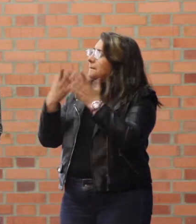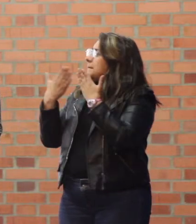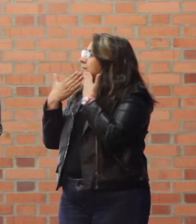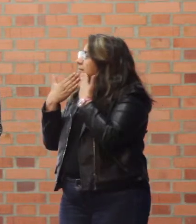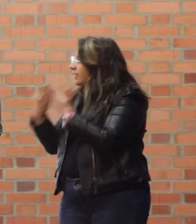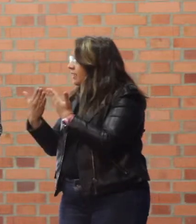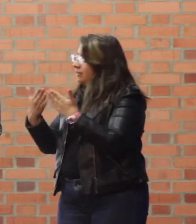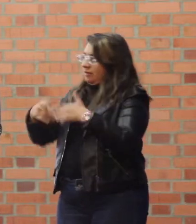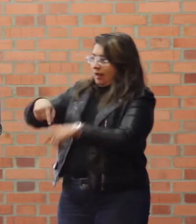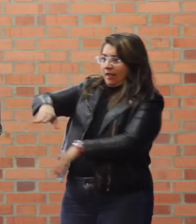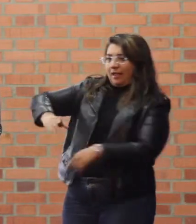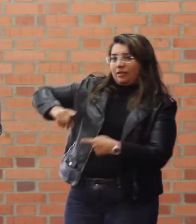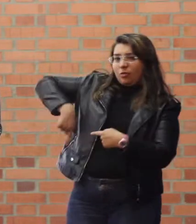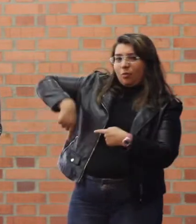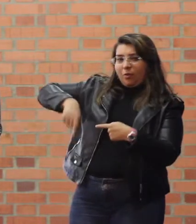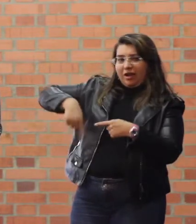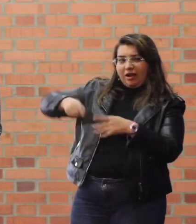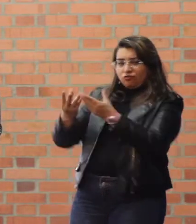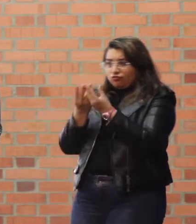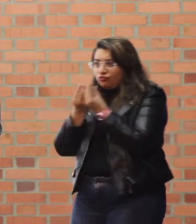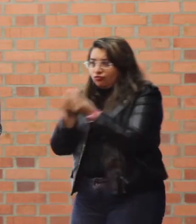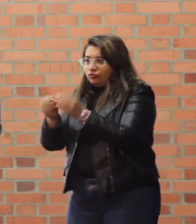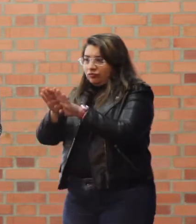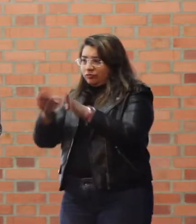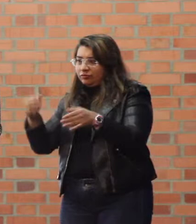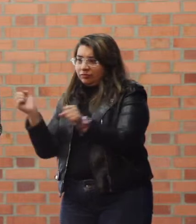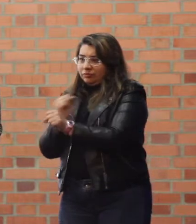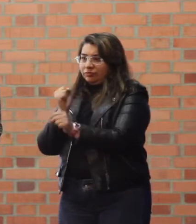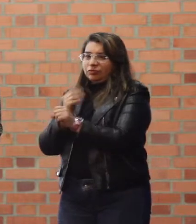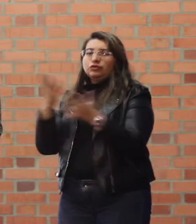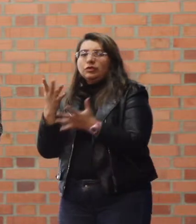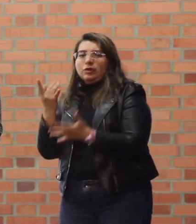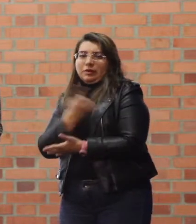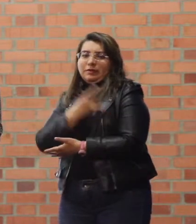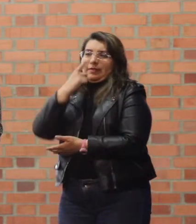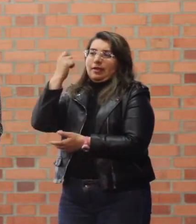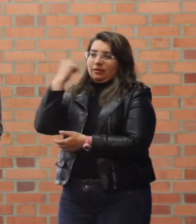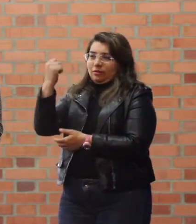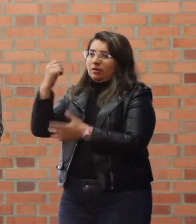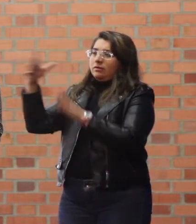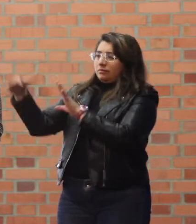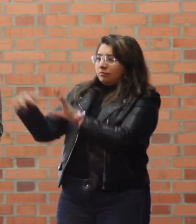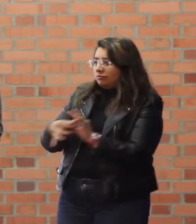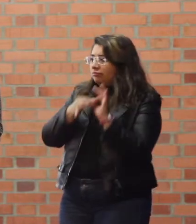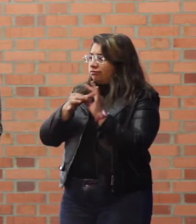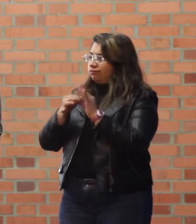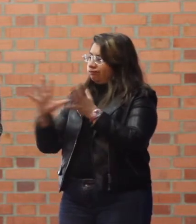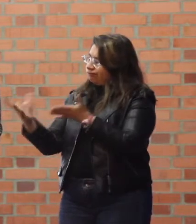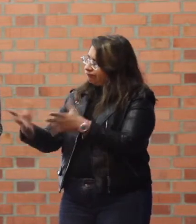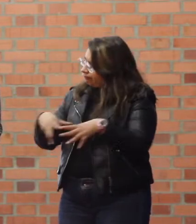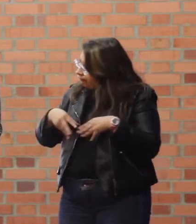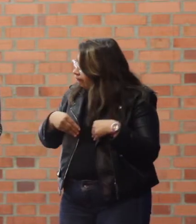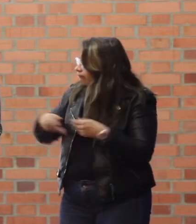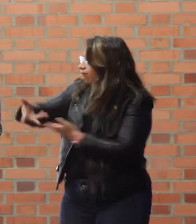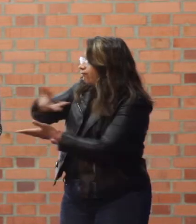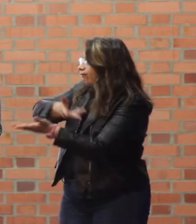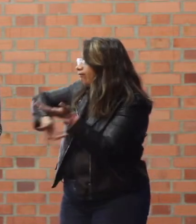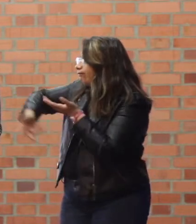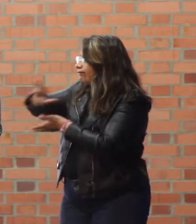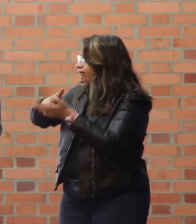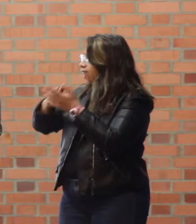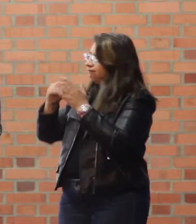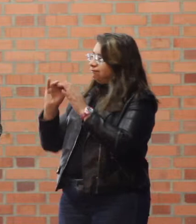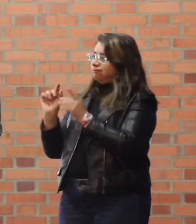a la escuela de estudios de género de la Universidad Nacional de Colombia que hoy nos acoge y que junto con la mesa realiza